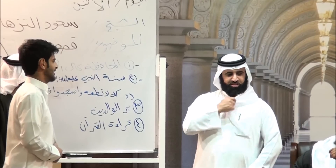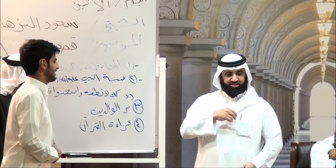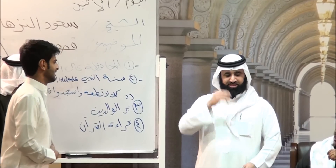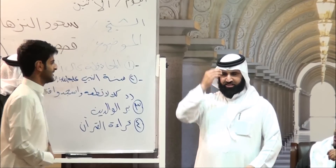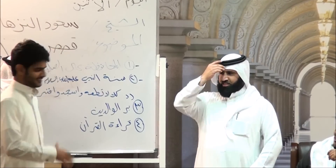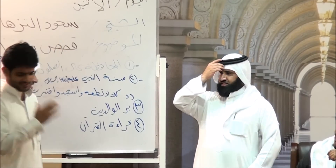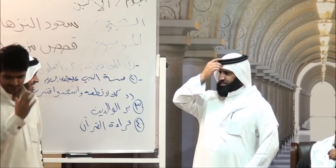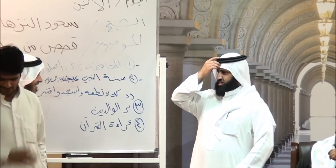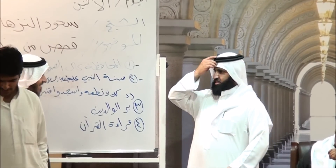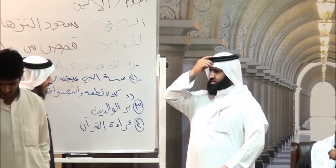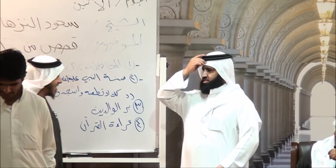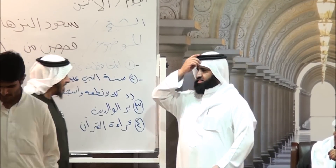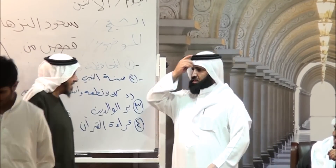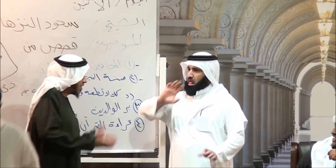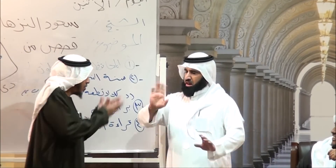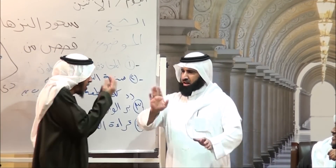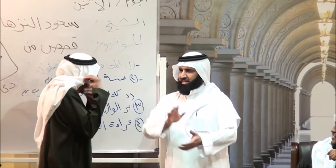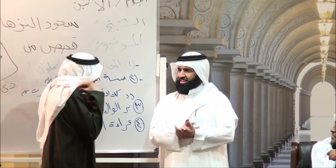جزاك